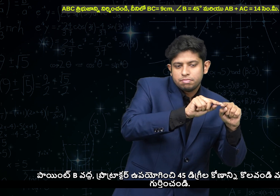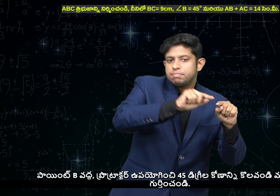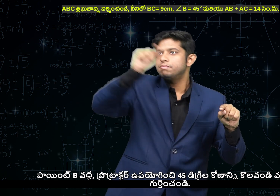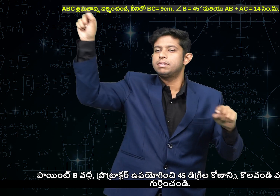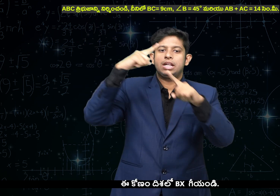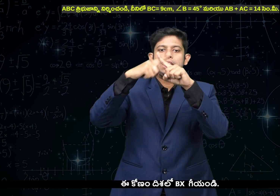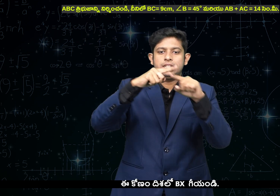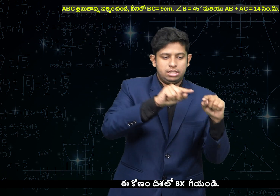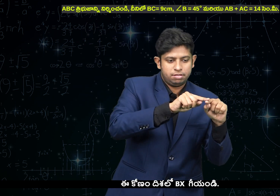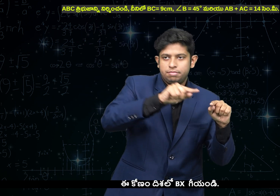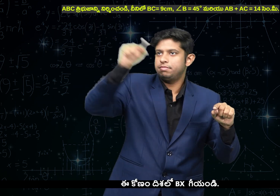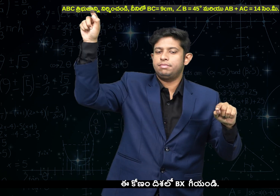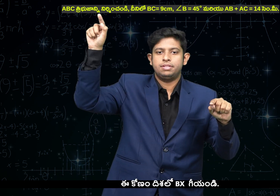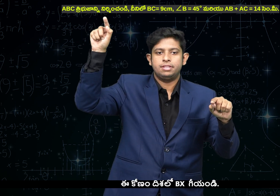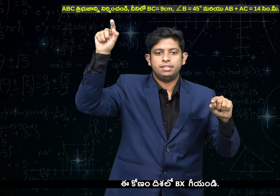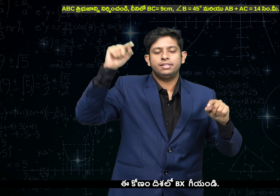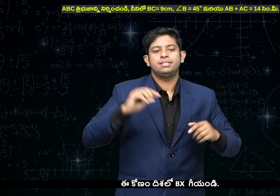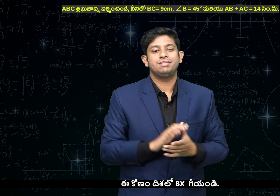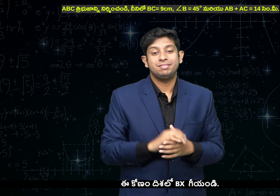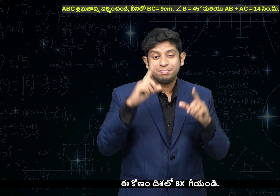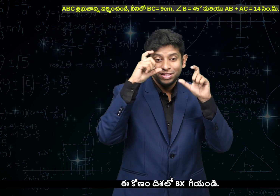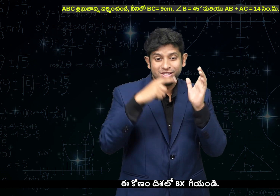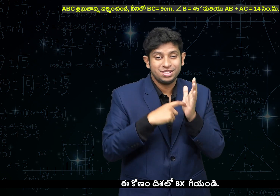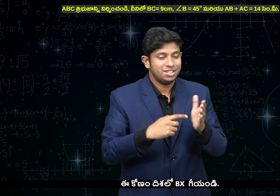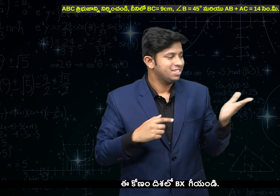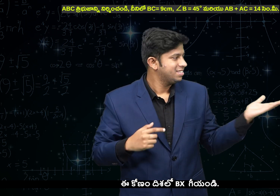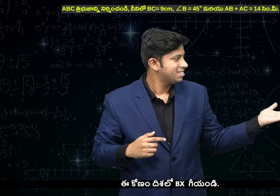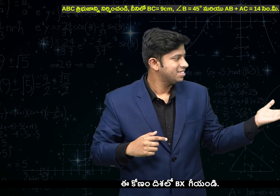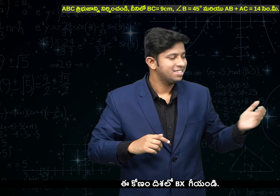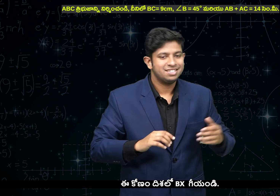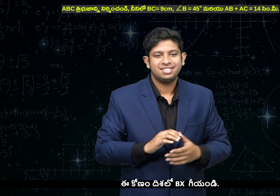గుర్తించండి. ఈ కోణం దిశలో బిఎక్స్ గీయండి.